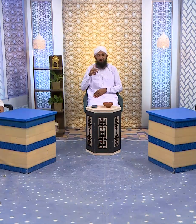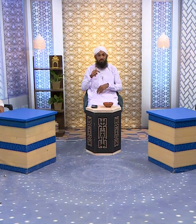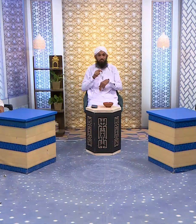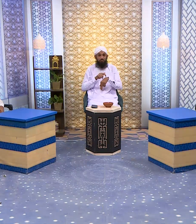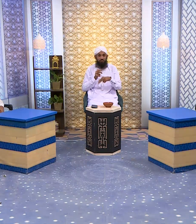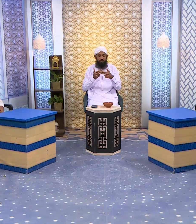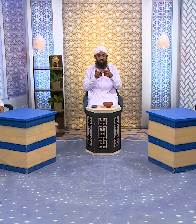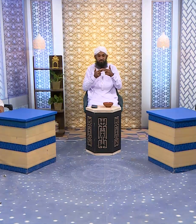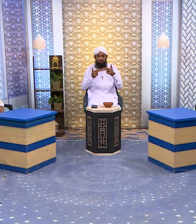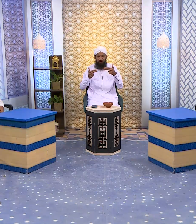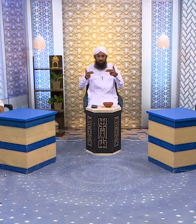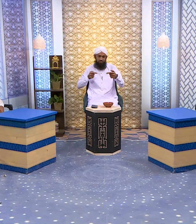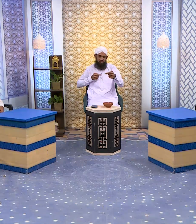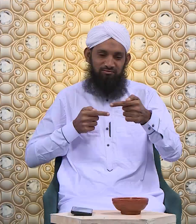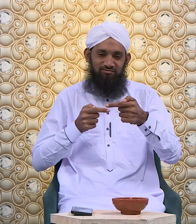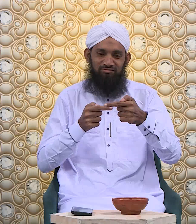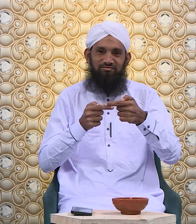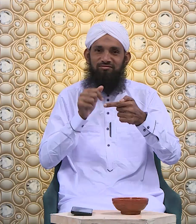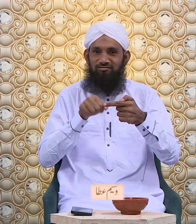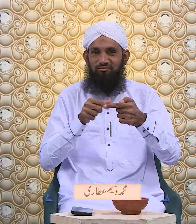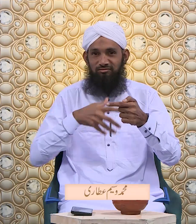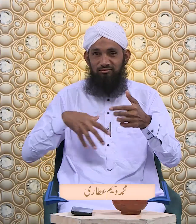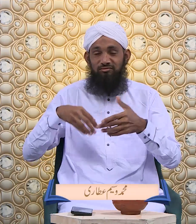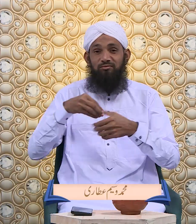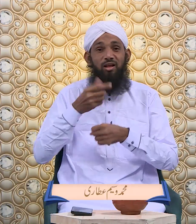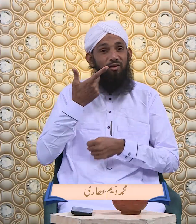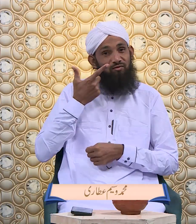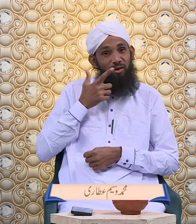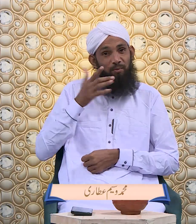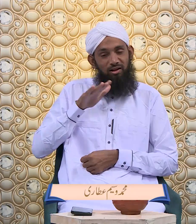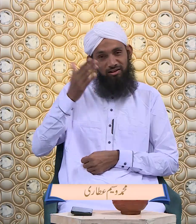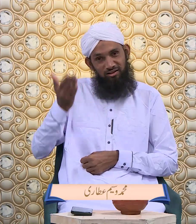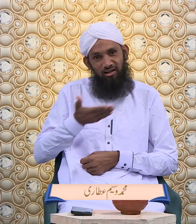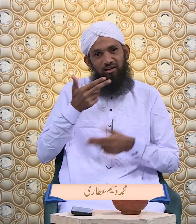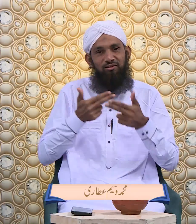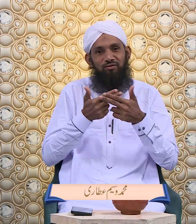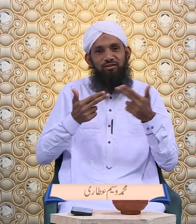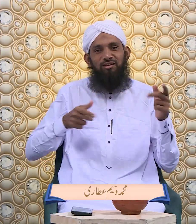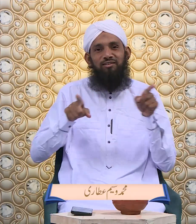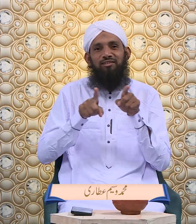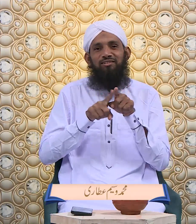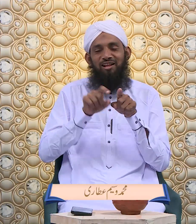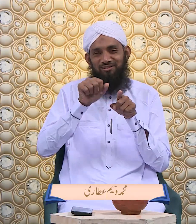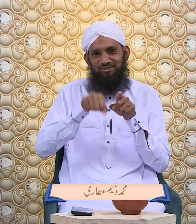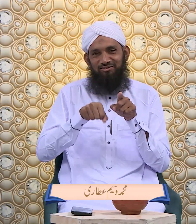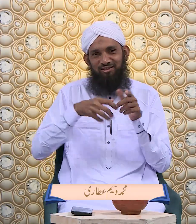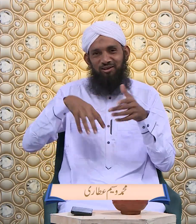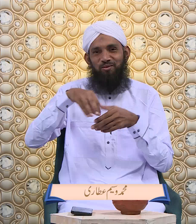بھائیوں آج کے پروگرام کا وقت اختتام کی طرف بڑھ رہا ہے ہائندہ ایک نئے واقعے وہ سبق کے ساتھ حاضر ہوں گے